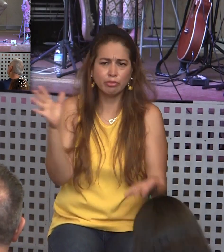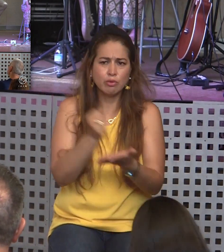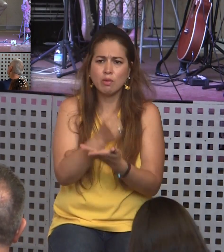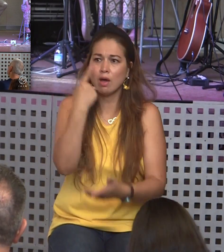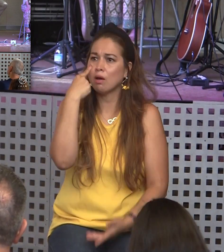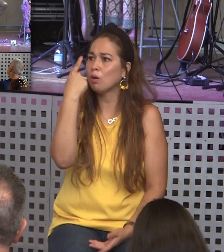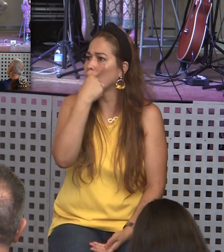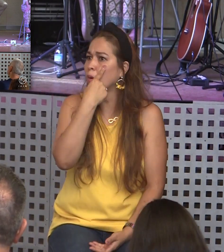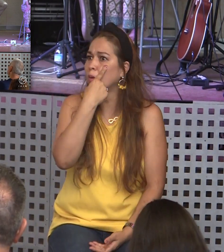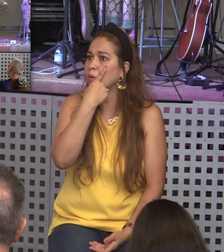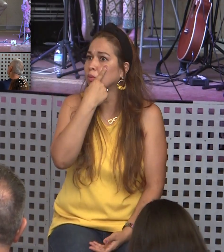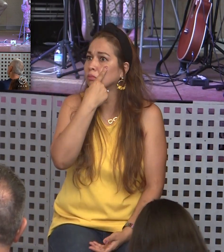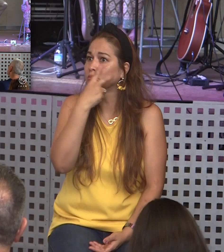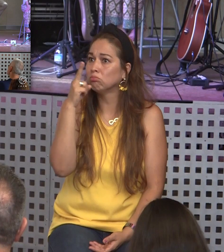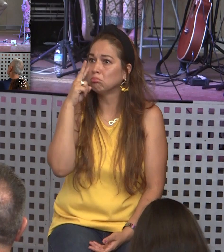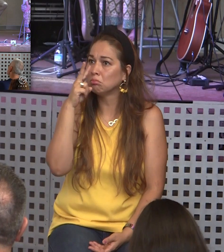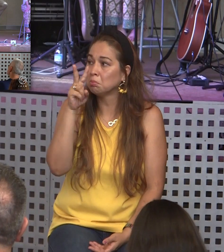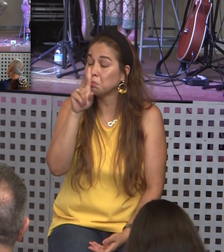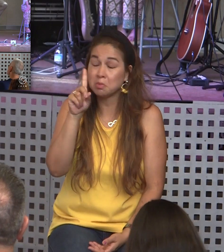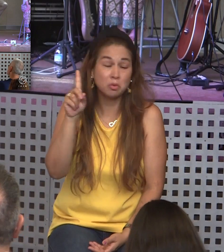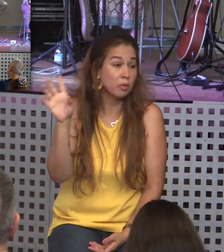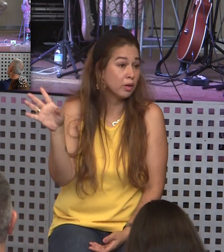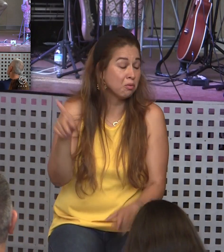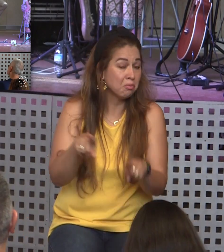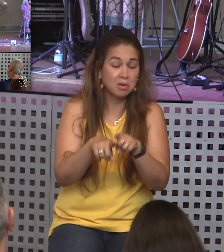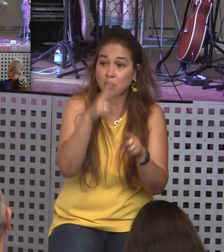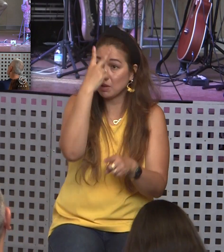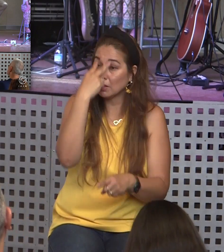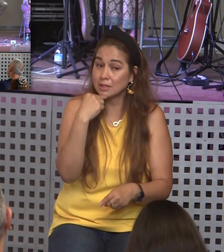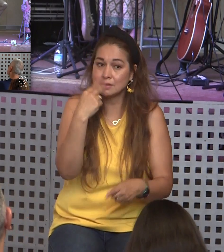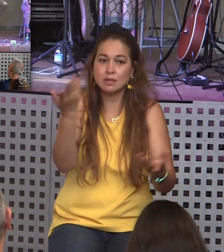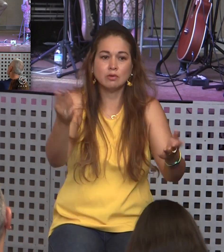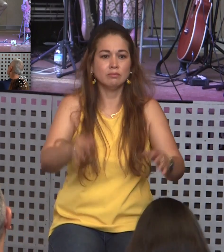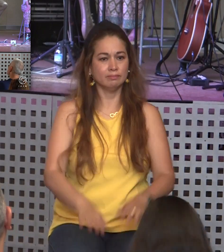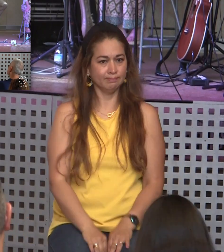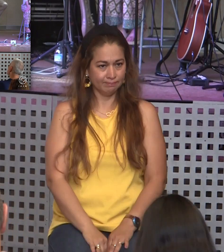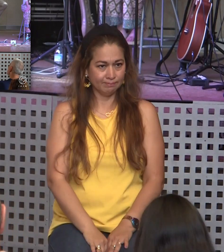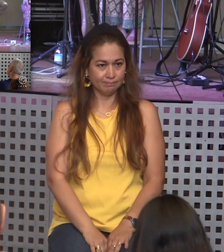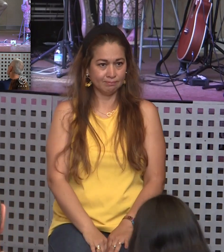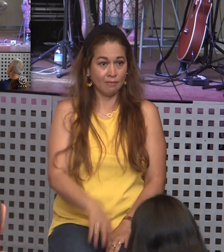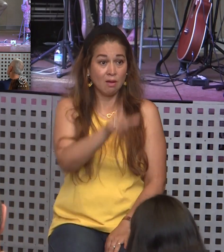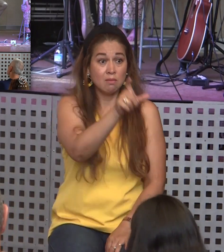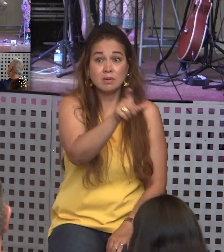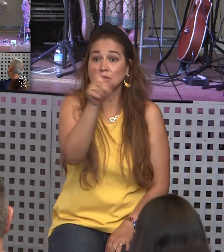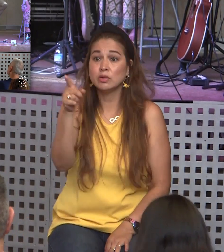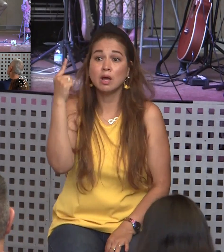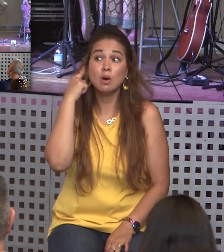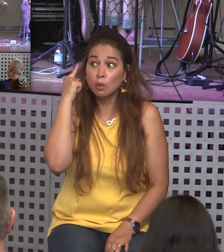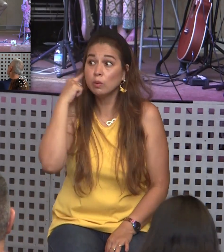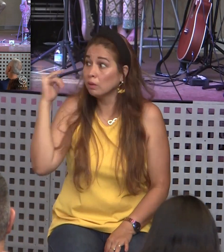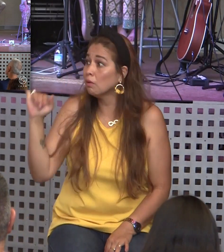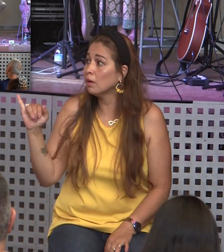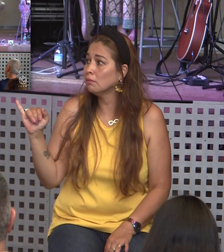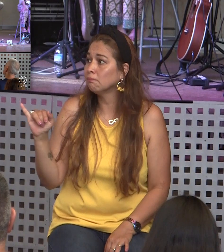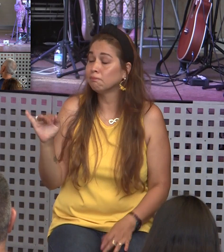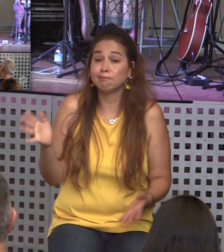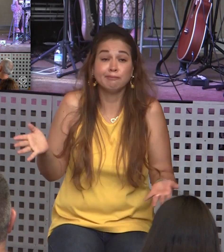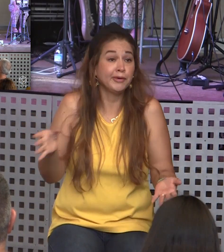Escuchan, pero no oyen ni entienden. A ver, al más